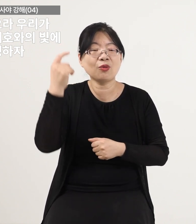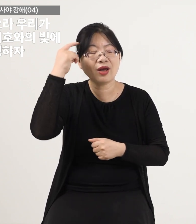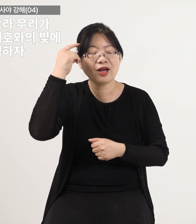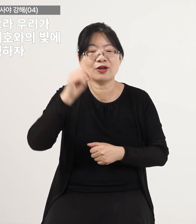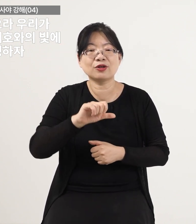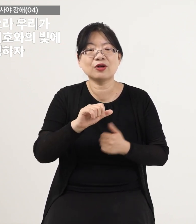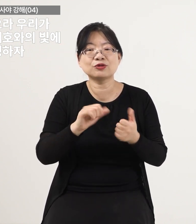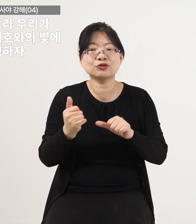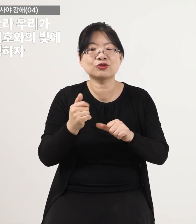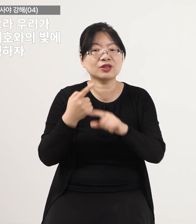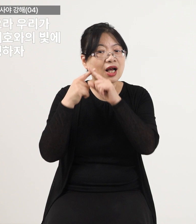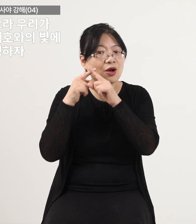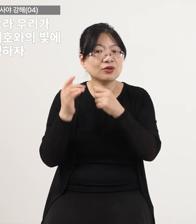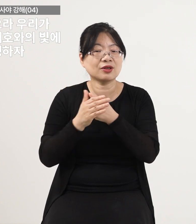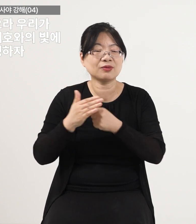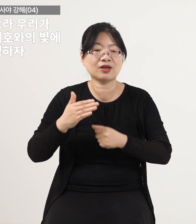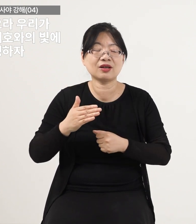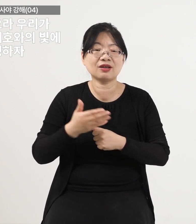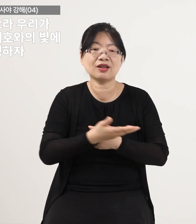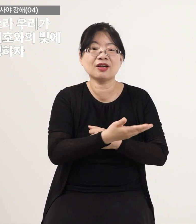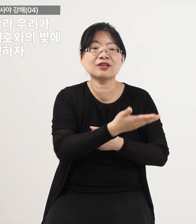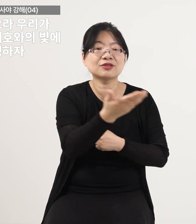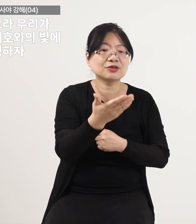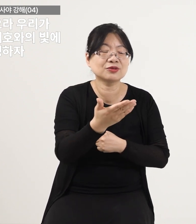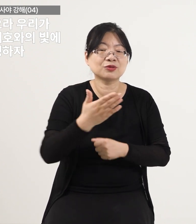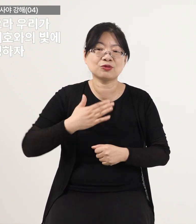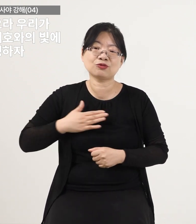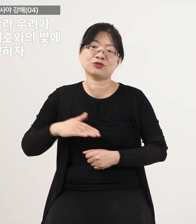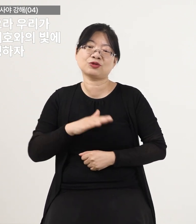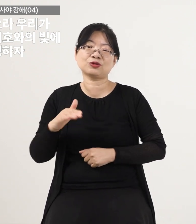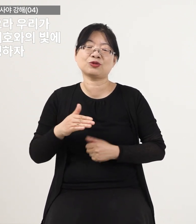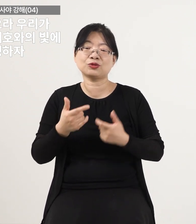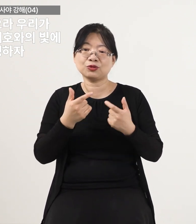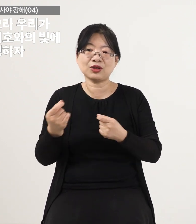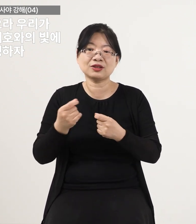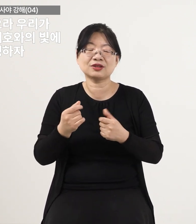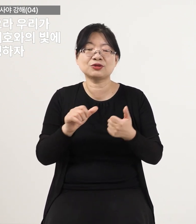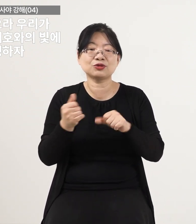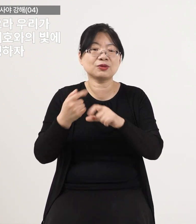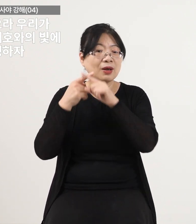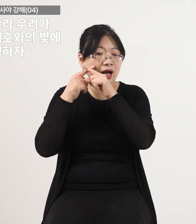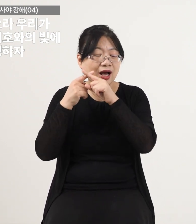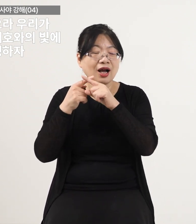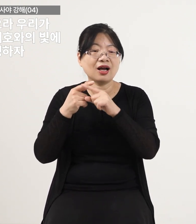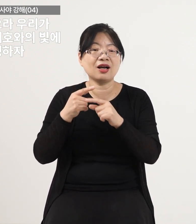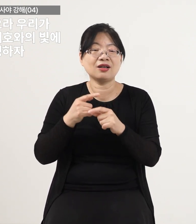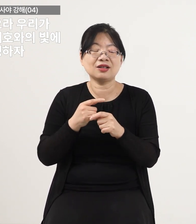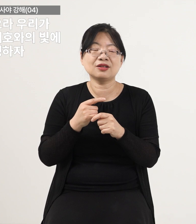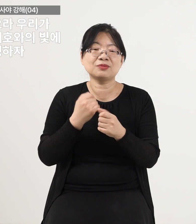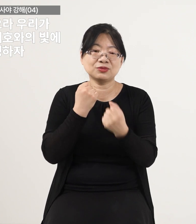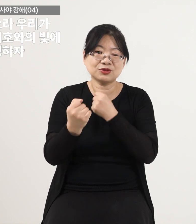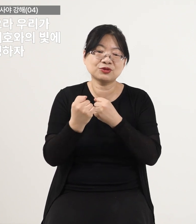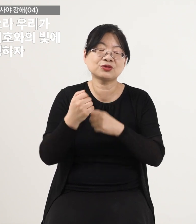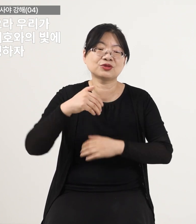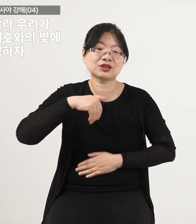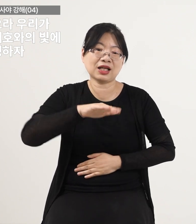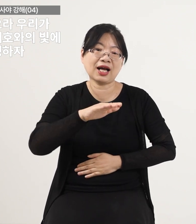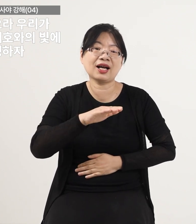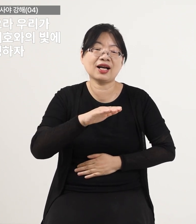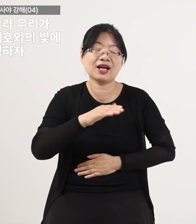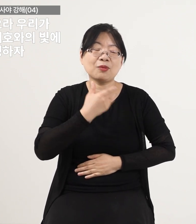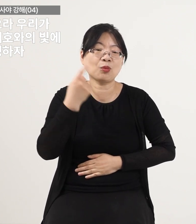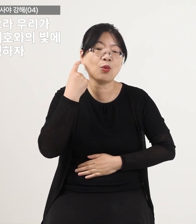거거든요. 그분들도 그렇고 우리도 그렇고. 그런데도 가야 되는 이유는 칼을